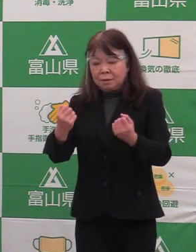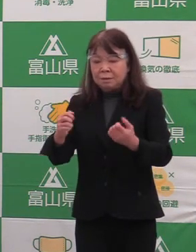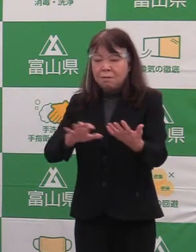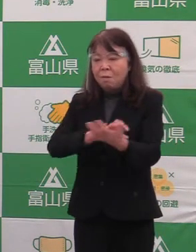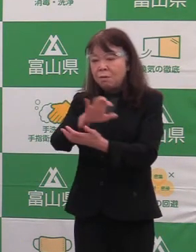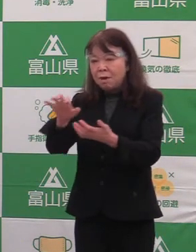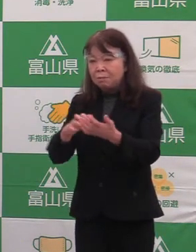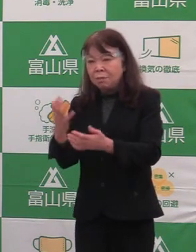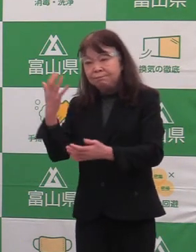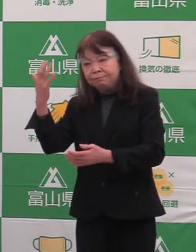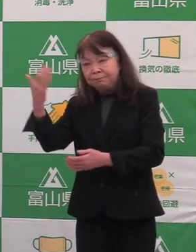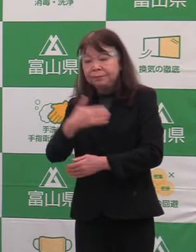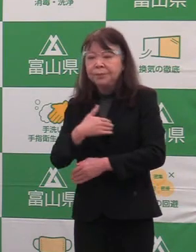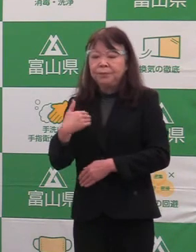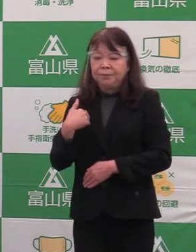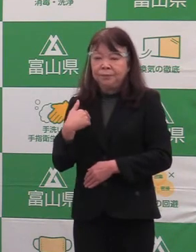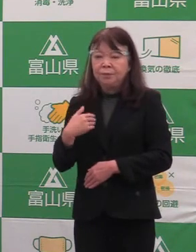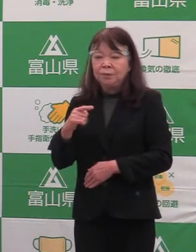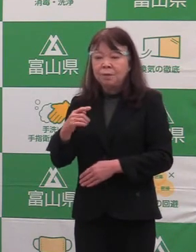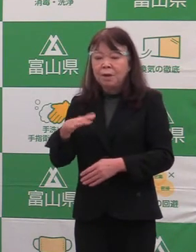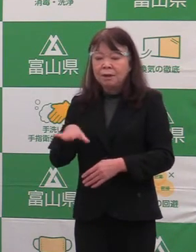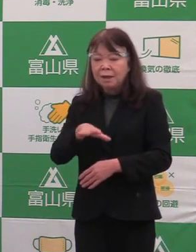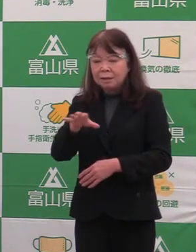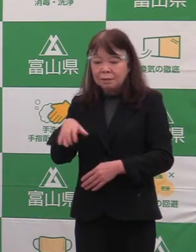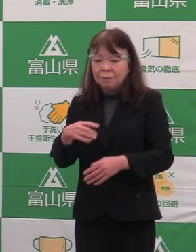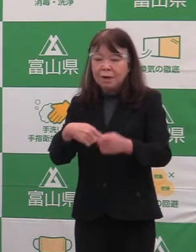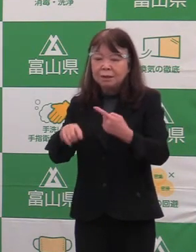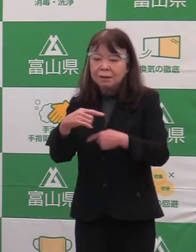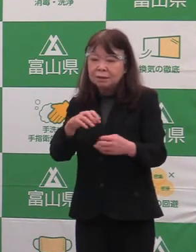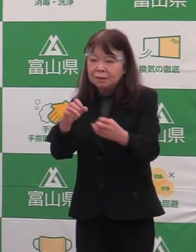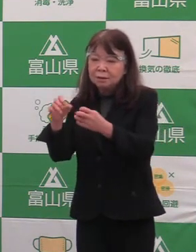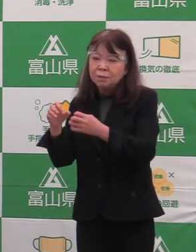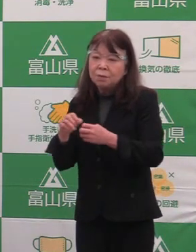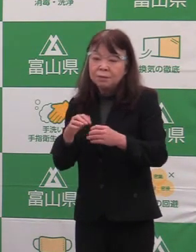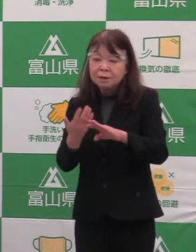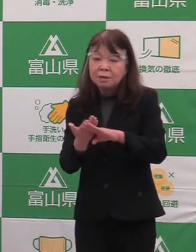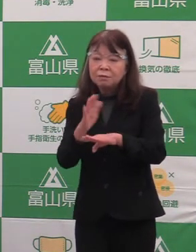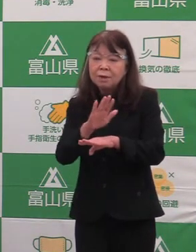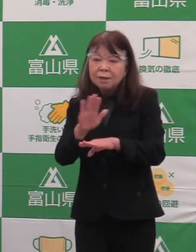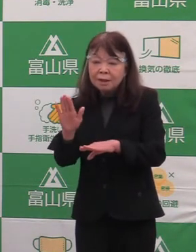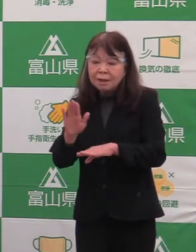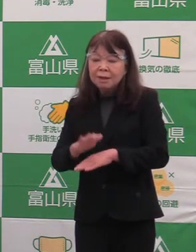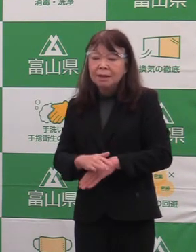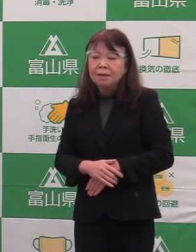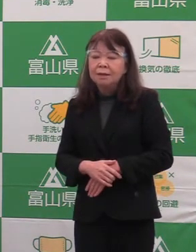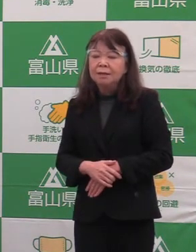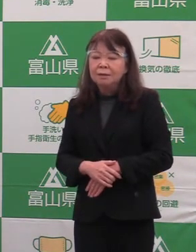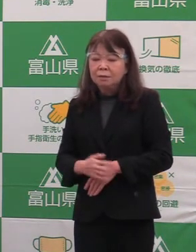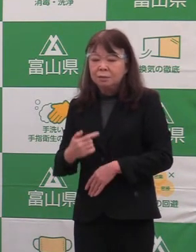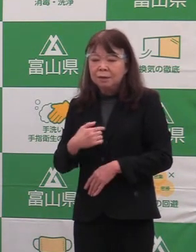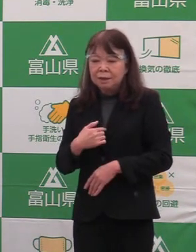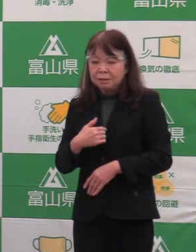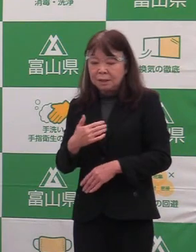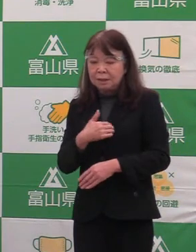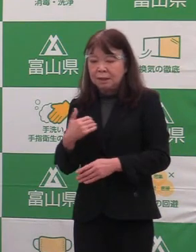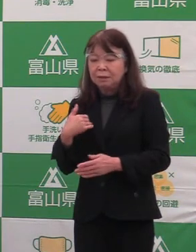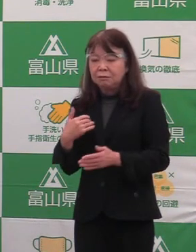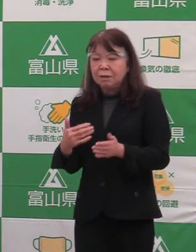ると思います。そのあたりのお話をよく聞かせていただいて、私ども できることはでき